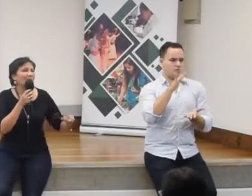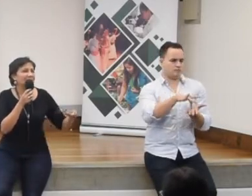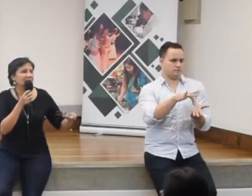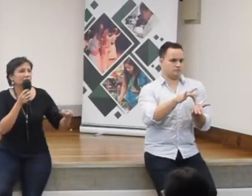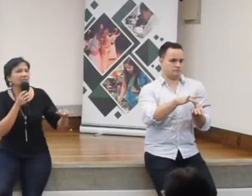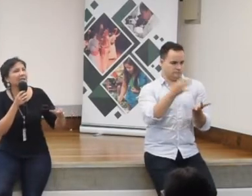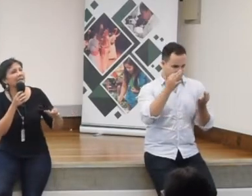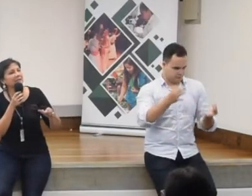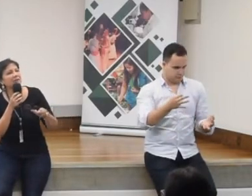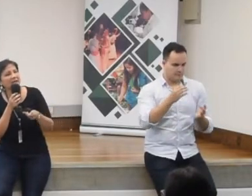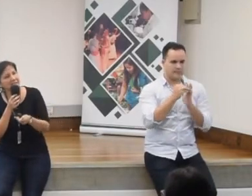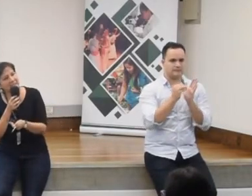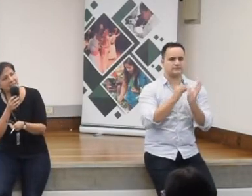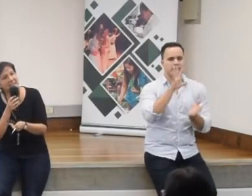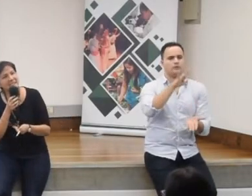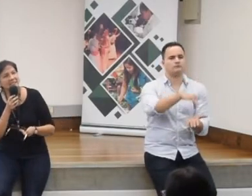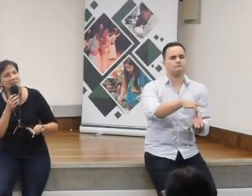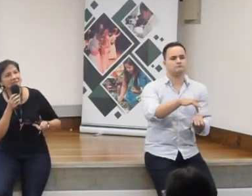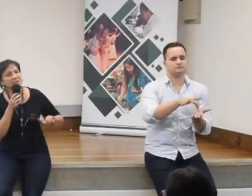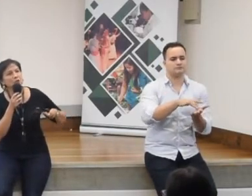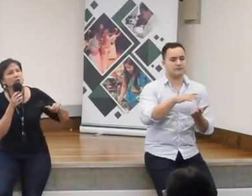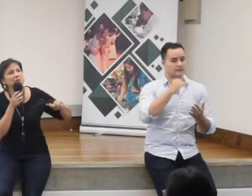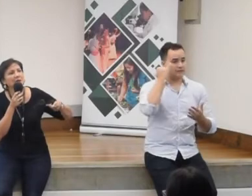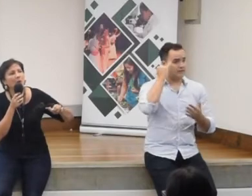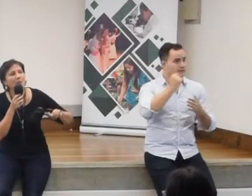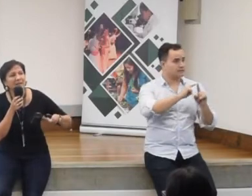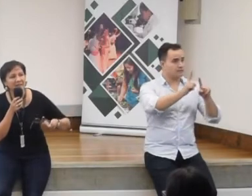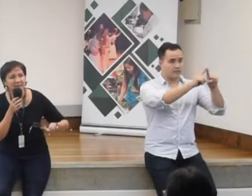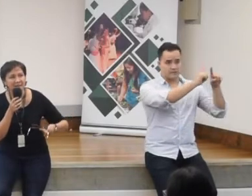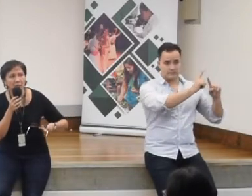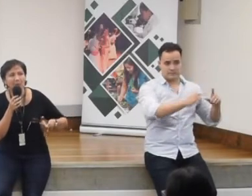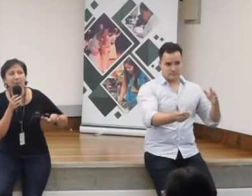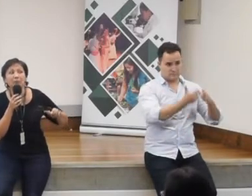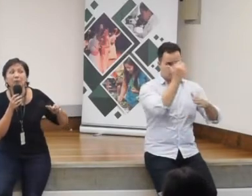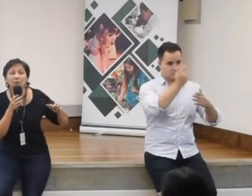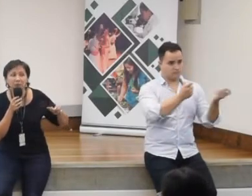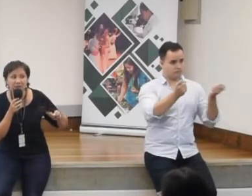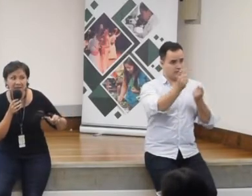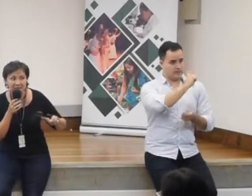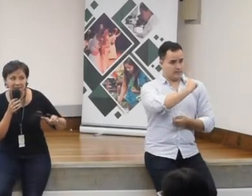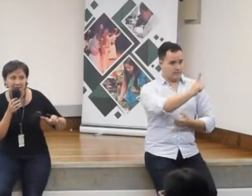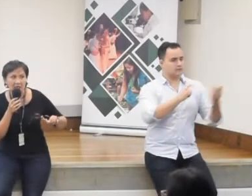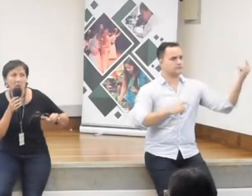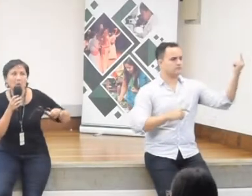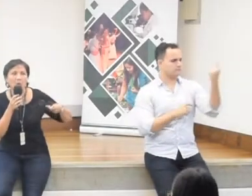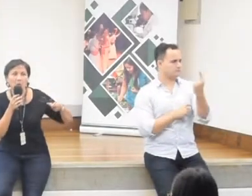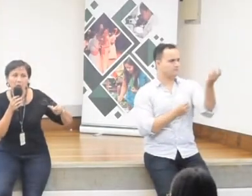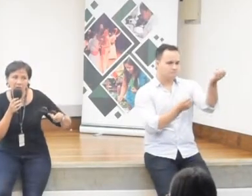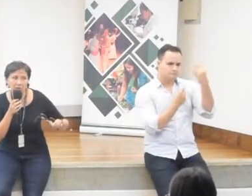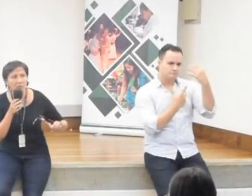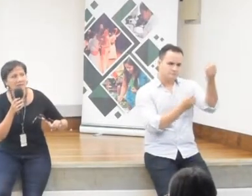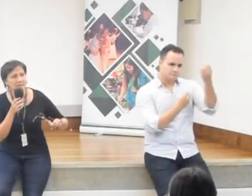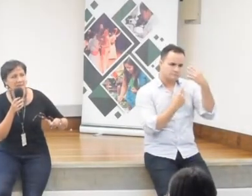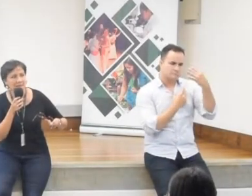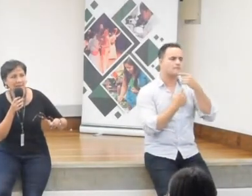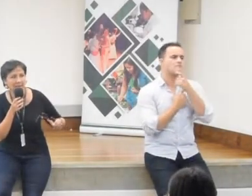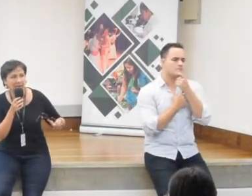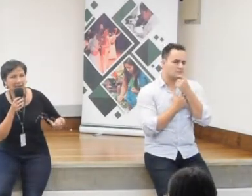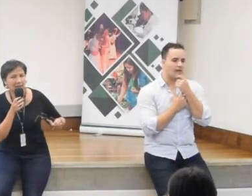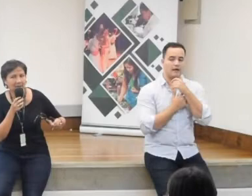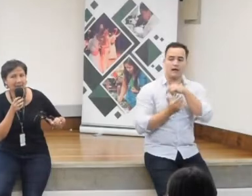donde compañeros de diferentes iniciativas nos iban compartiendo a profundidad con los